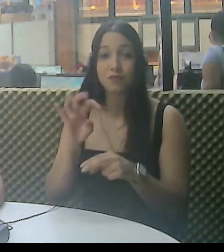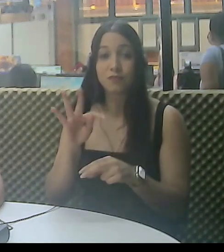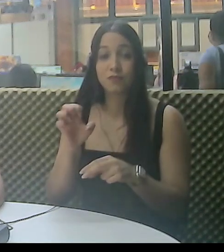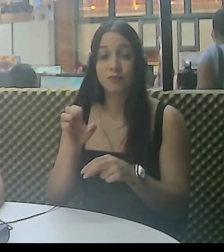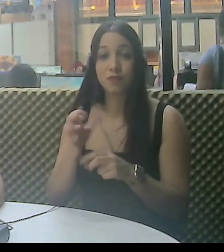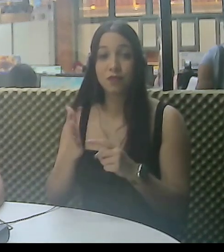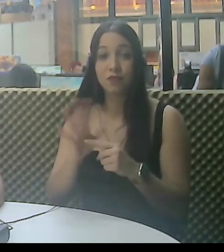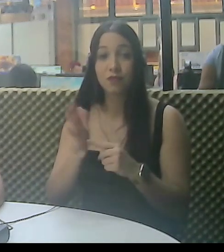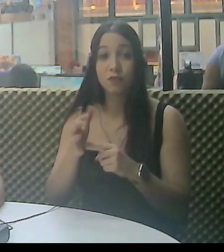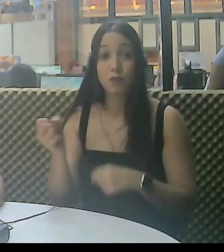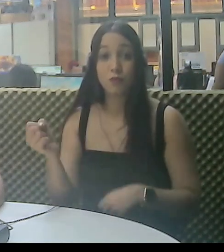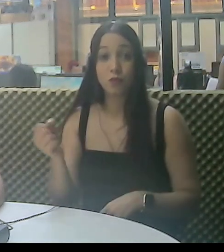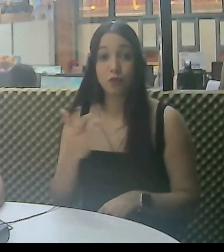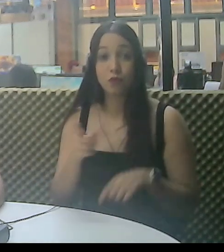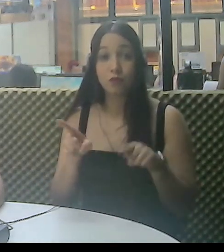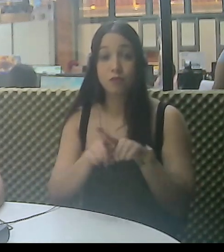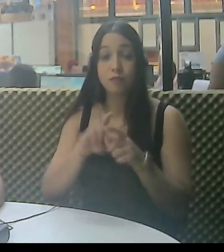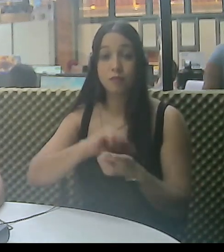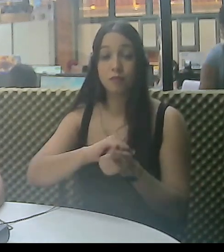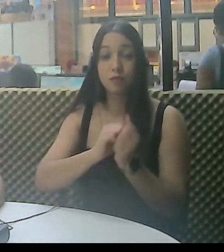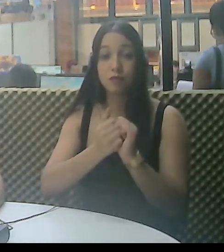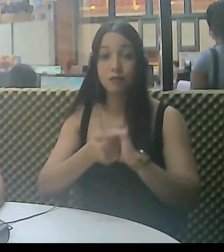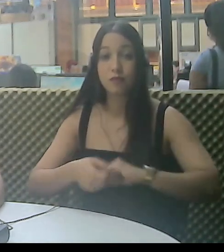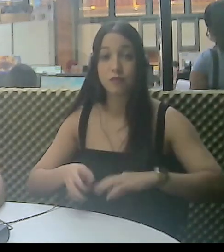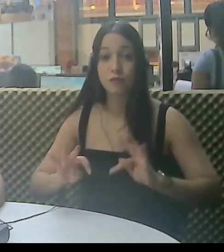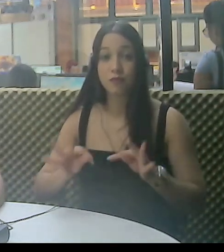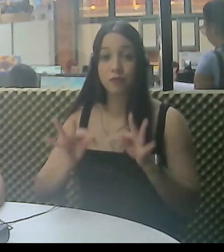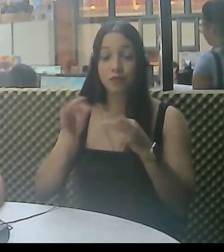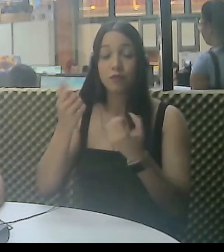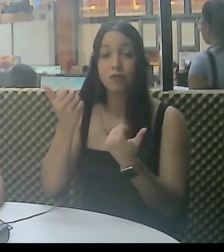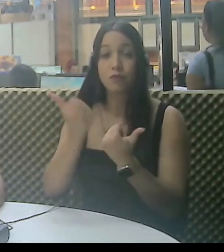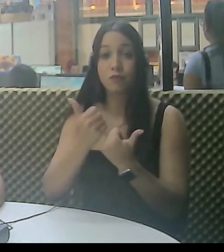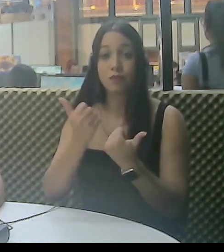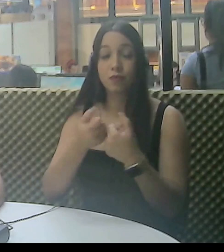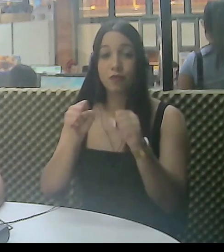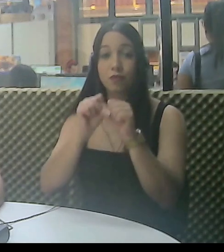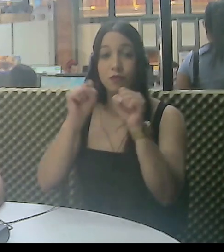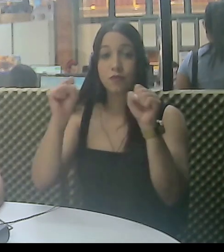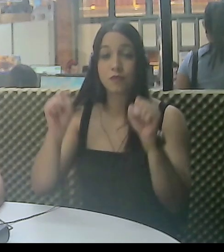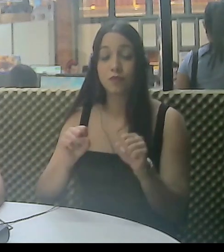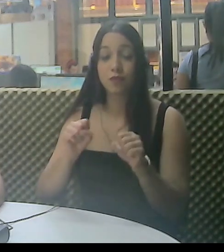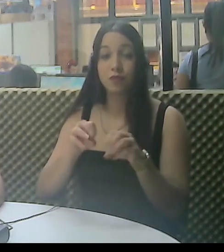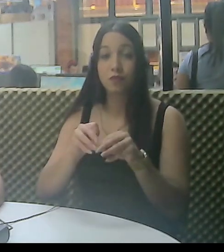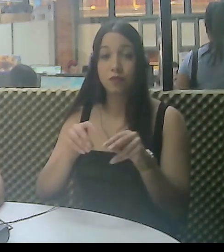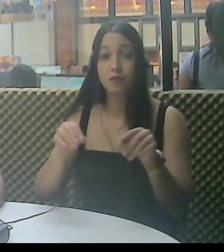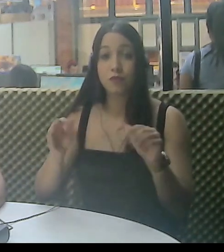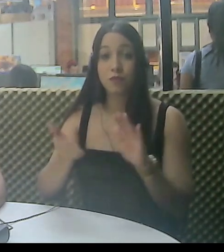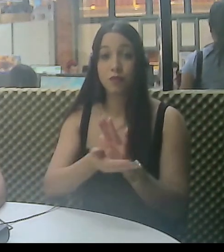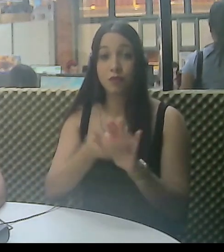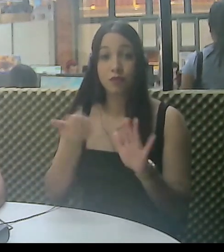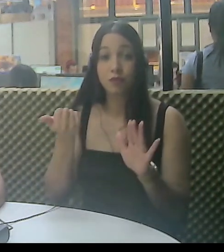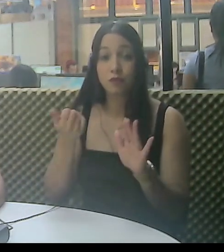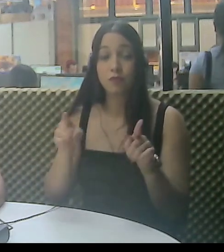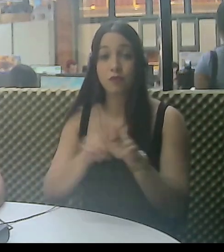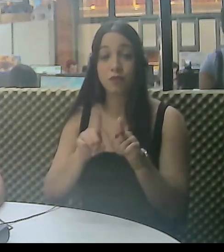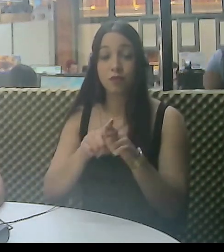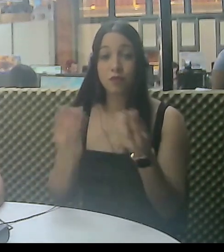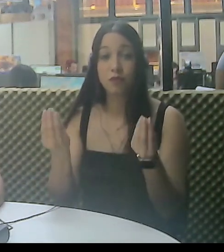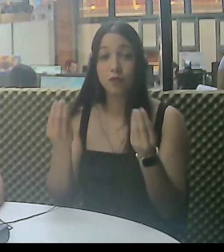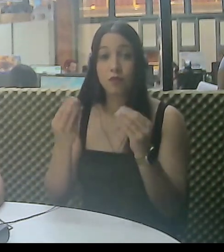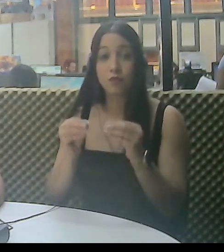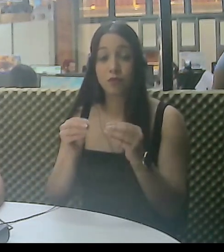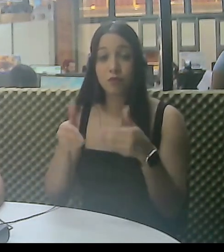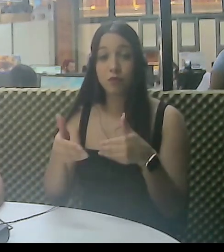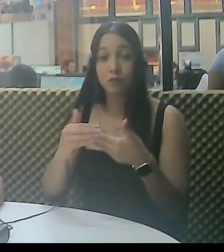Também serão implementadas adequações tecnológicas, como a substituição do sistema de remoção de areia dos reatores, instalação de caixa